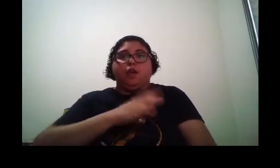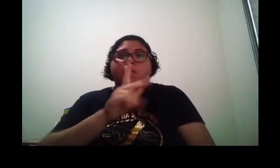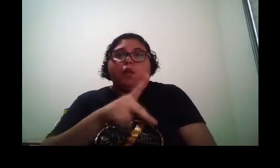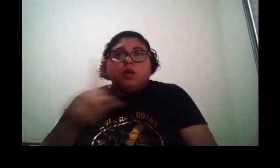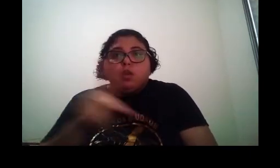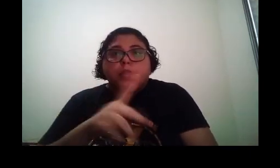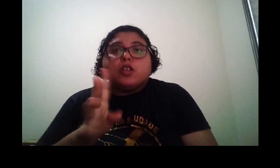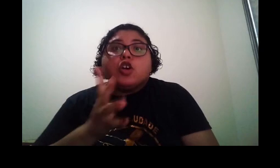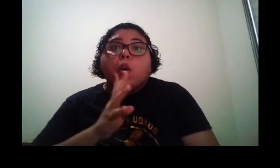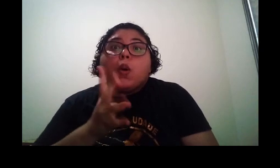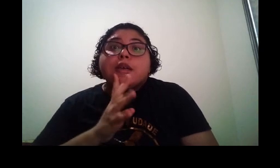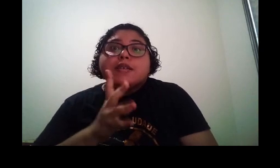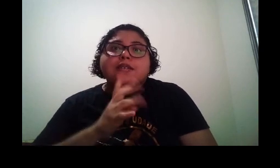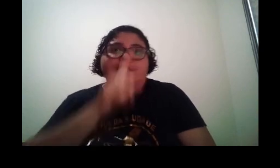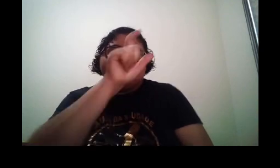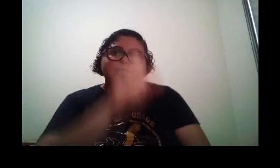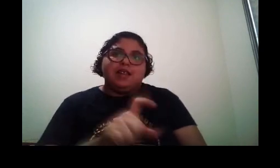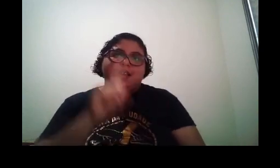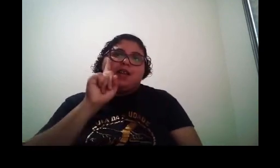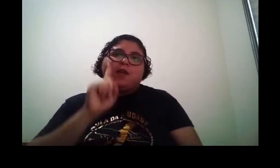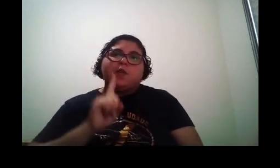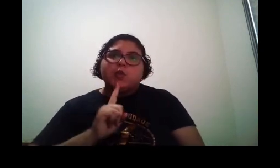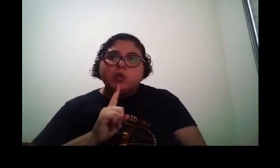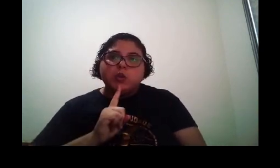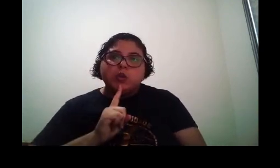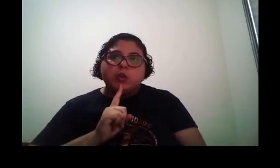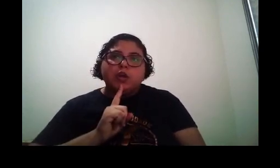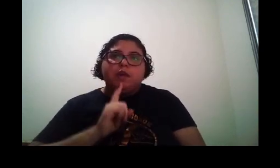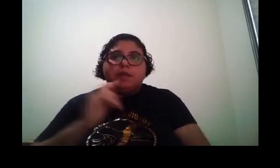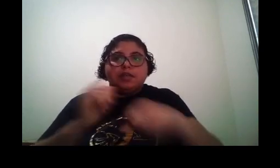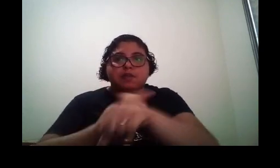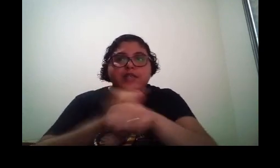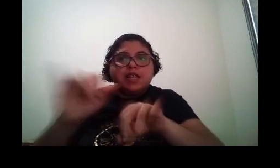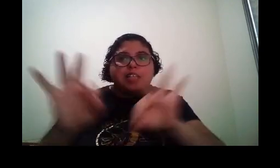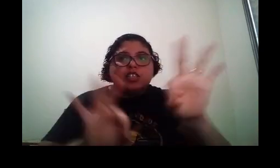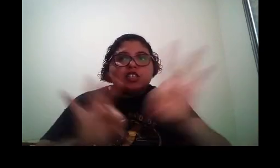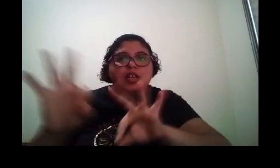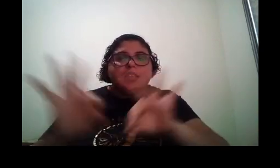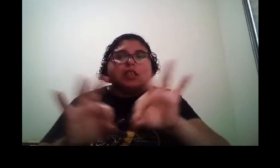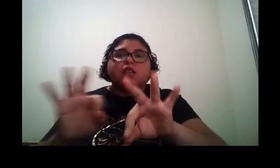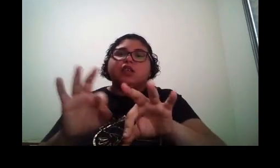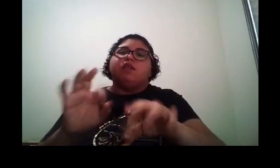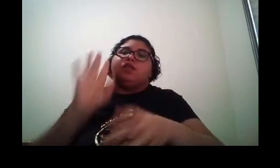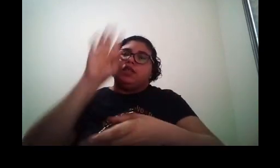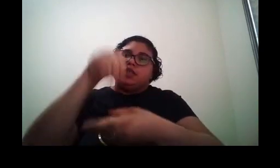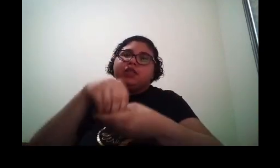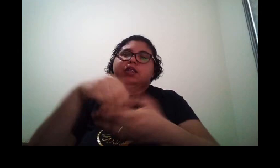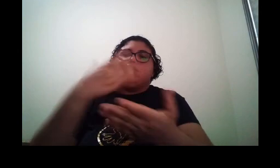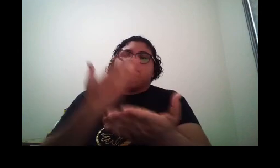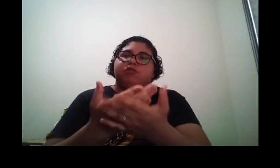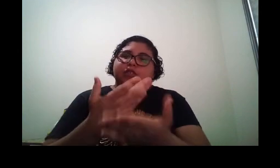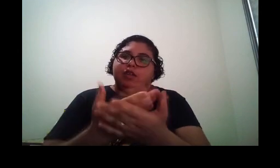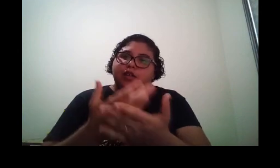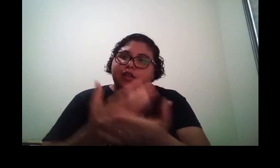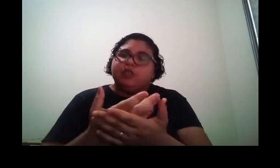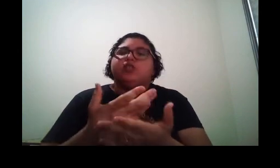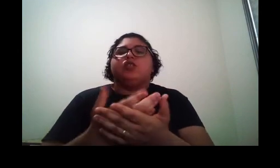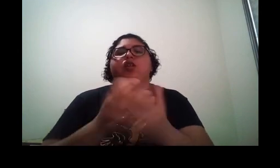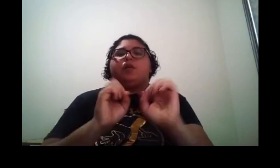que existe essa diversidade e como que eu vou adaptar o meu ensino, né, as minhas metodologias para o ensino do meu educando na sala